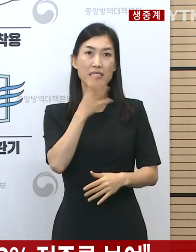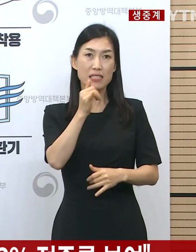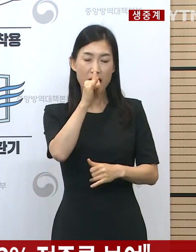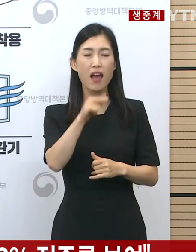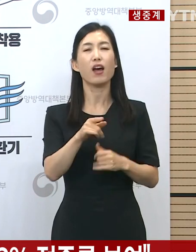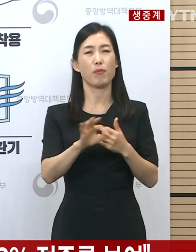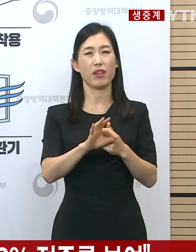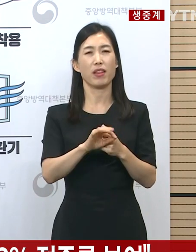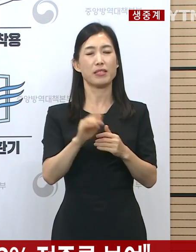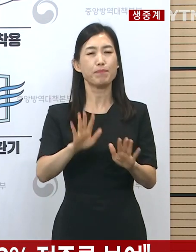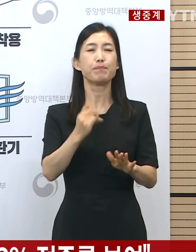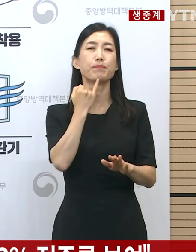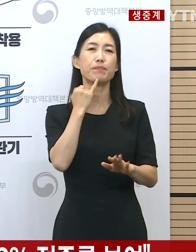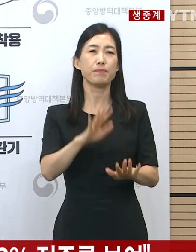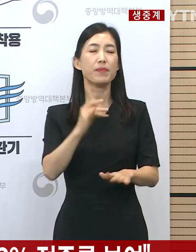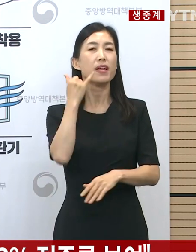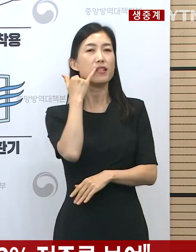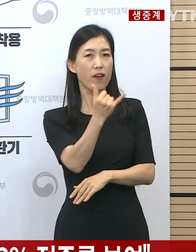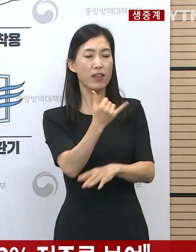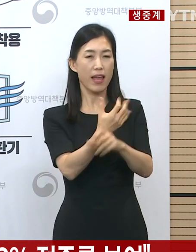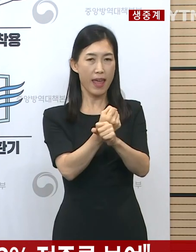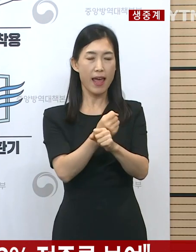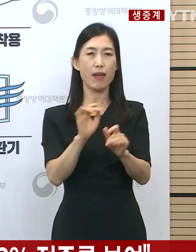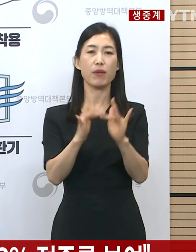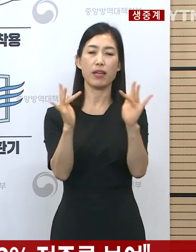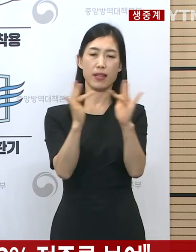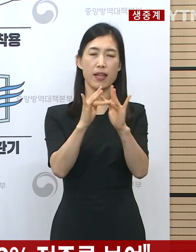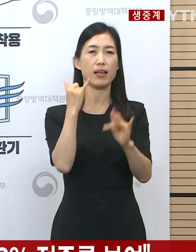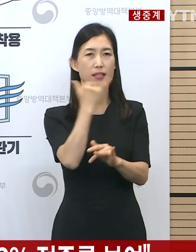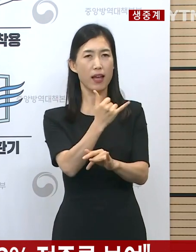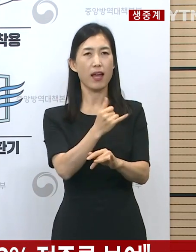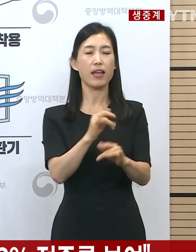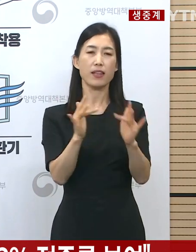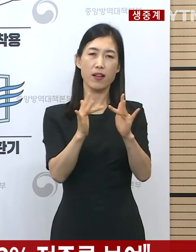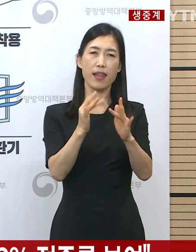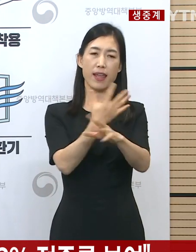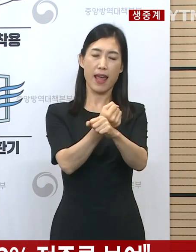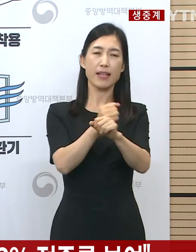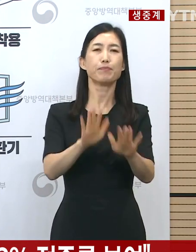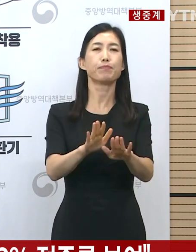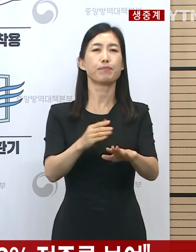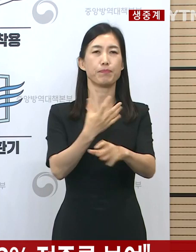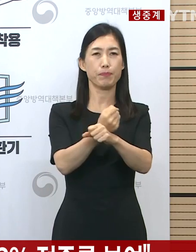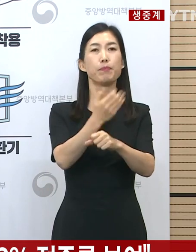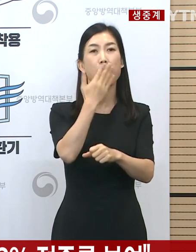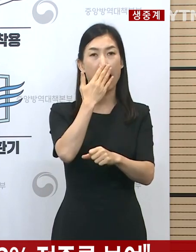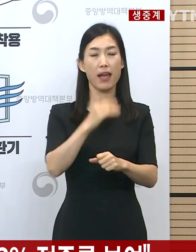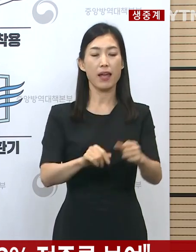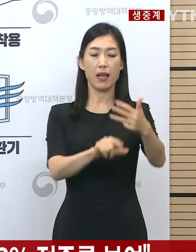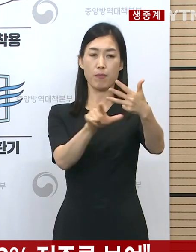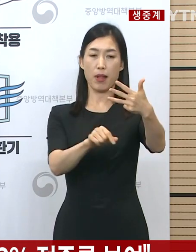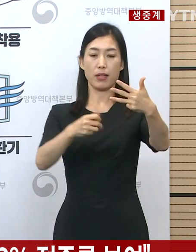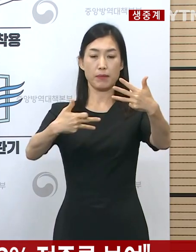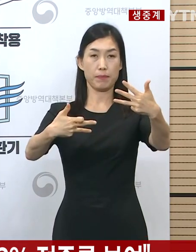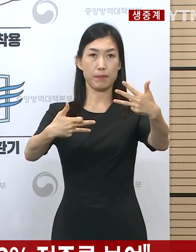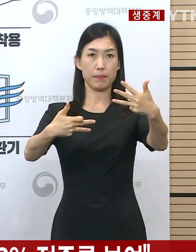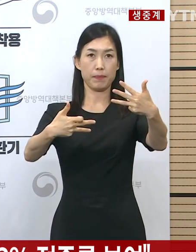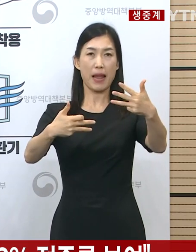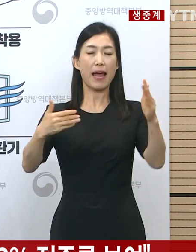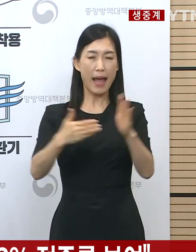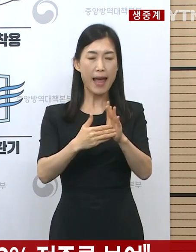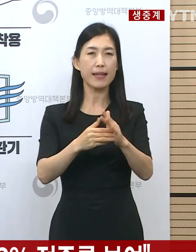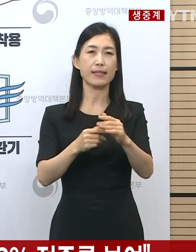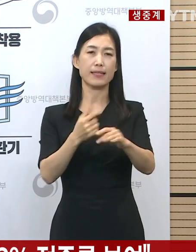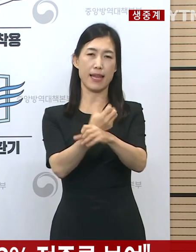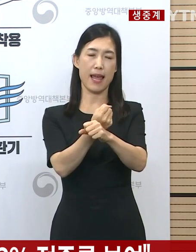온라인 또는 전화 예약으로 사전 예약을 하시고 예방접종을 받으실 수 있습니다. 8월 18일까지 예약을